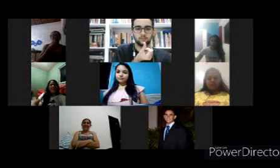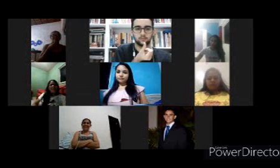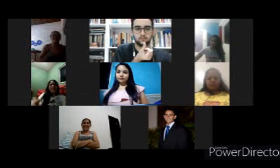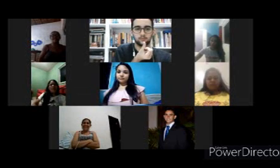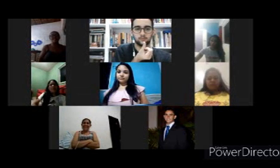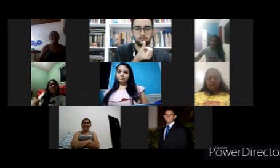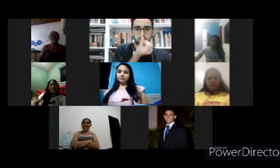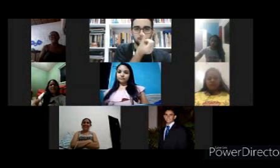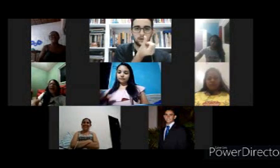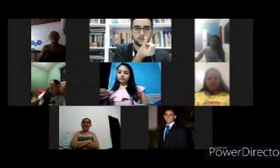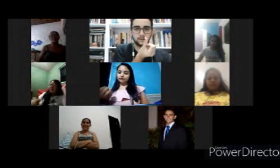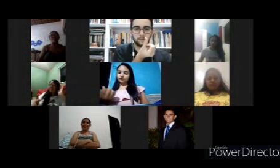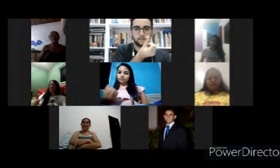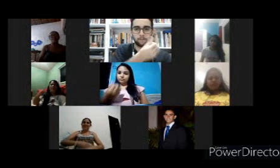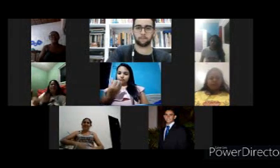O número 6. Ah, é. Já vai.